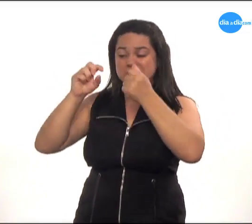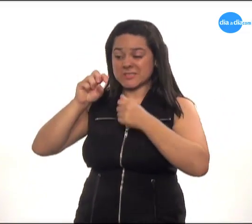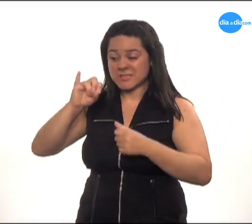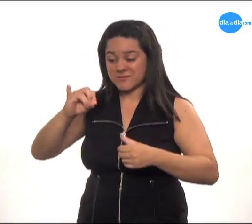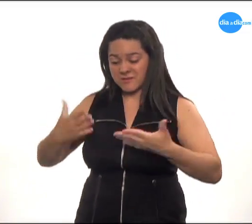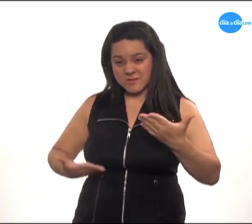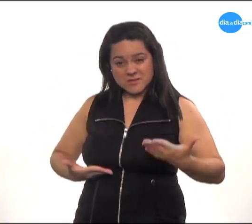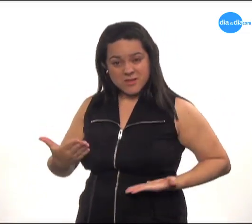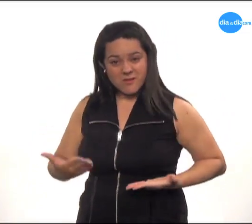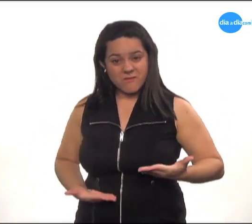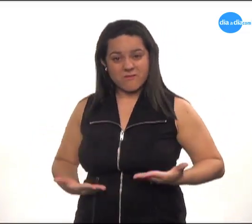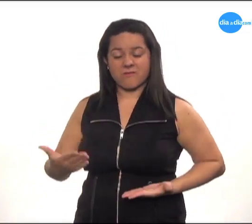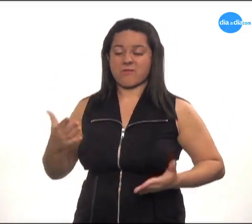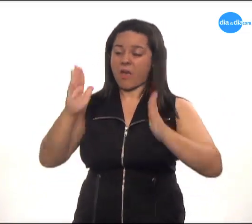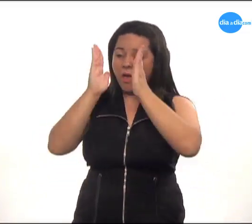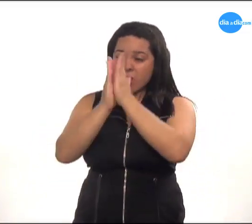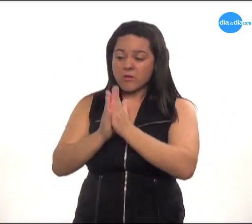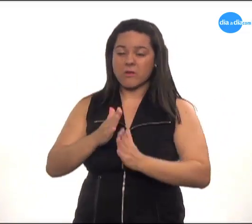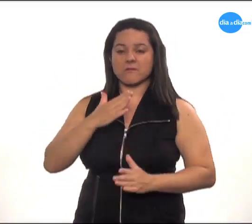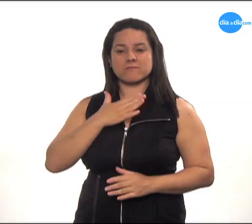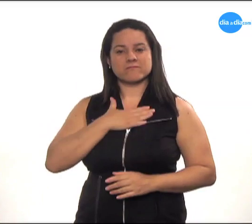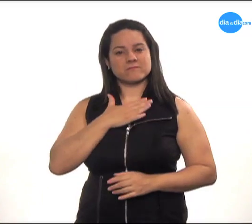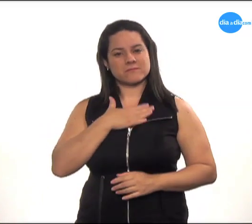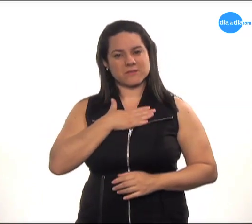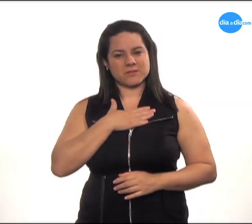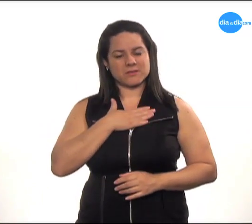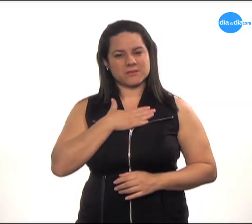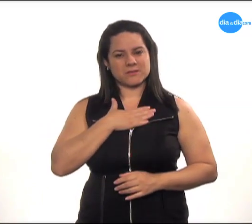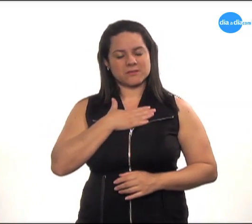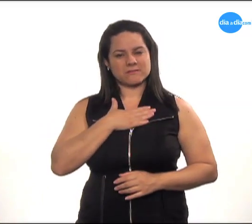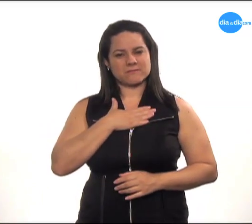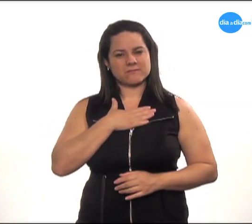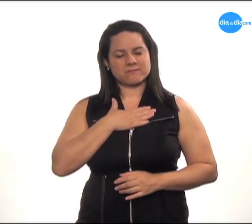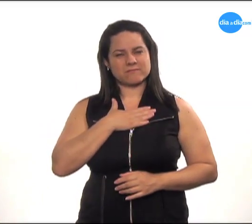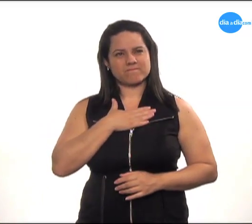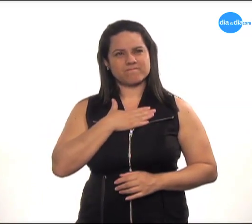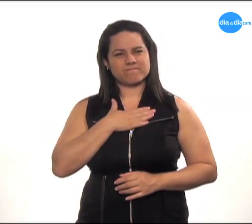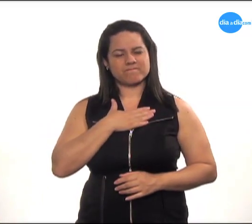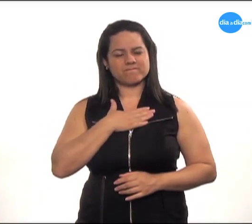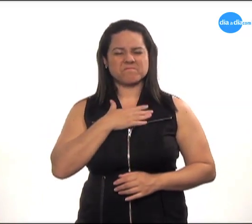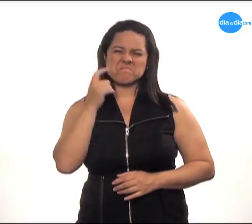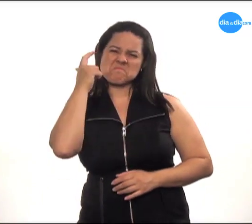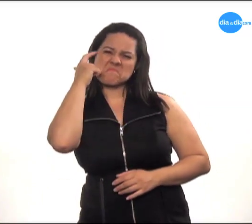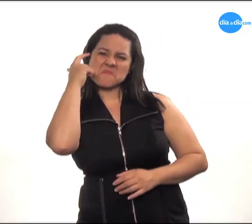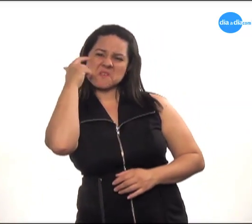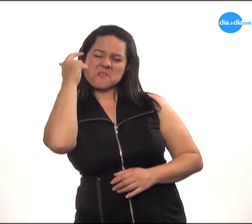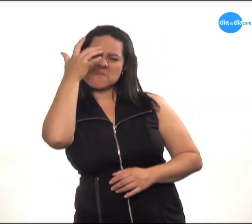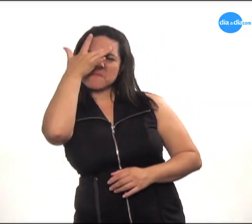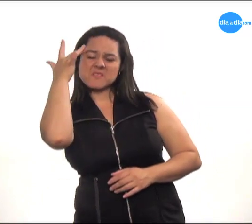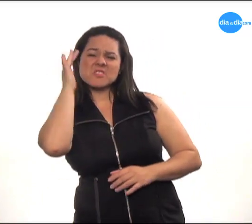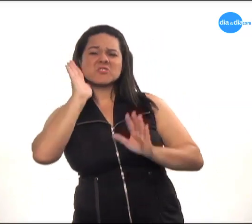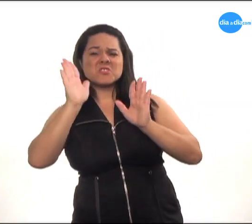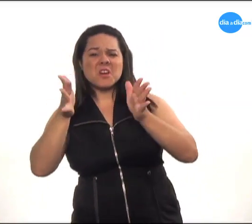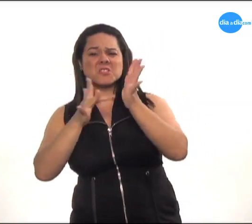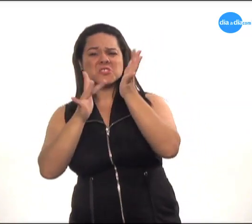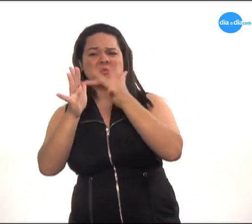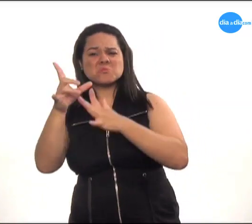se você me servir e me adorar. Alguém podia dizer assim: mas já não era tudo de Jesus?